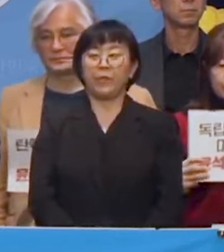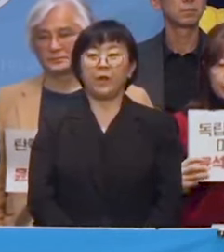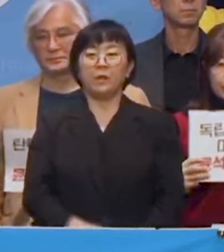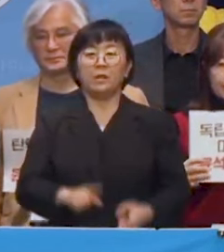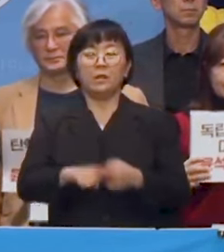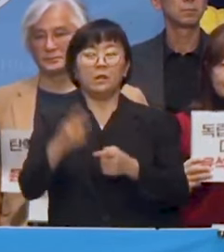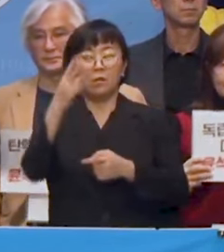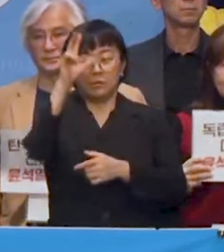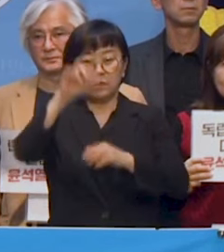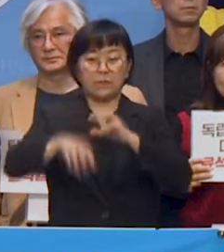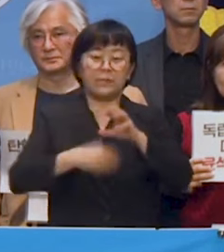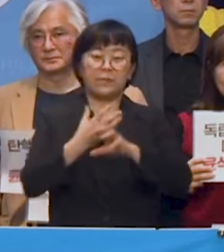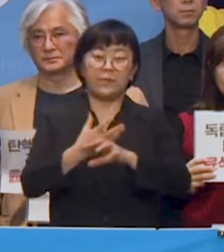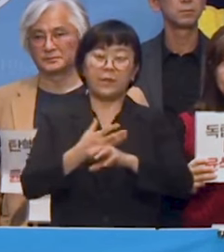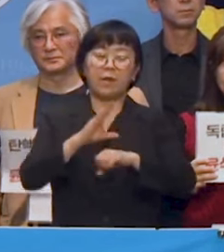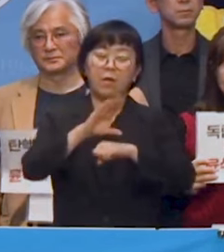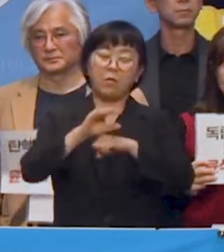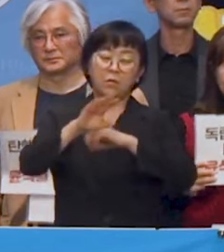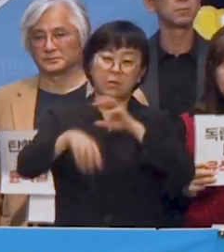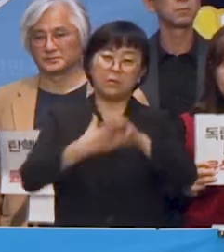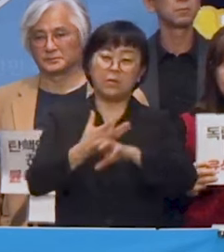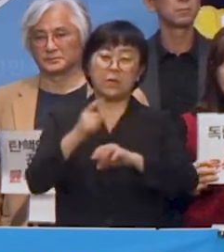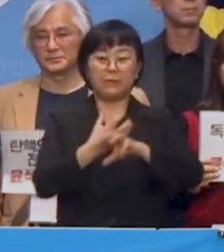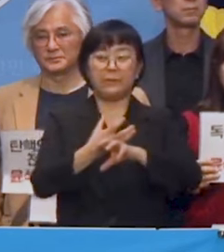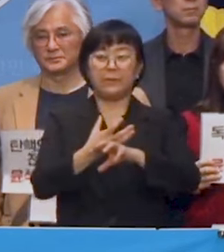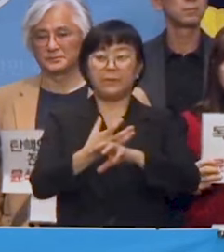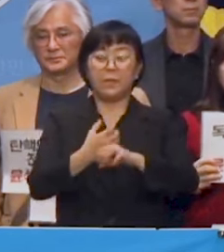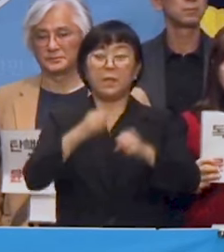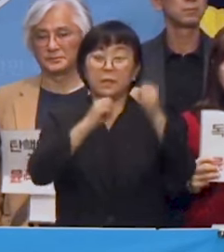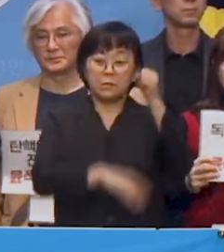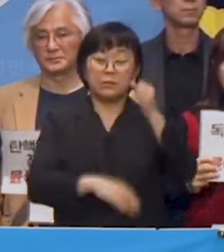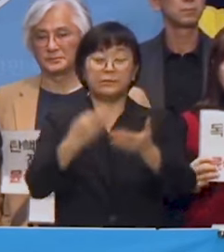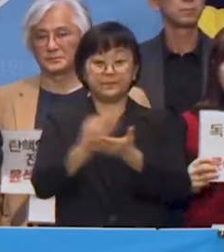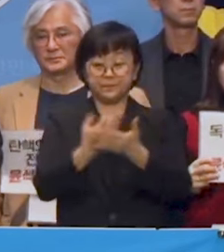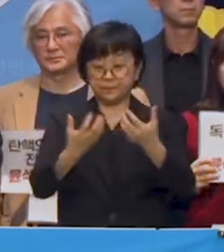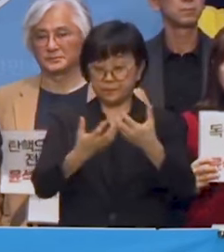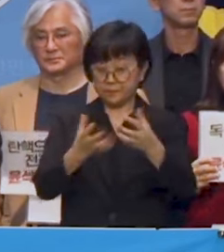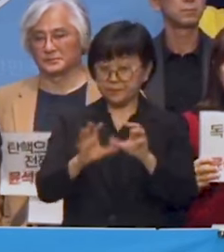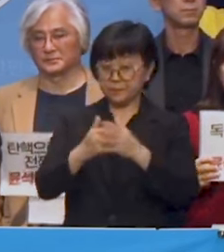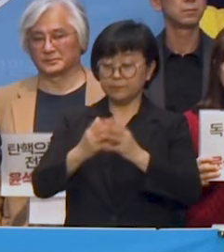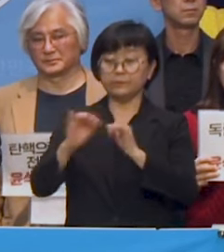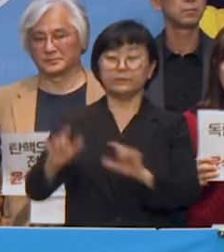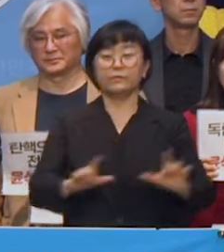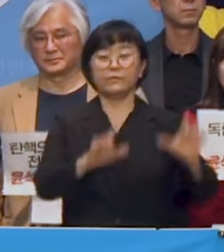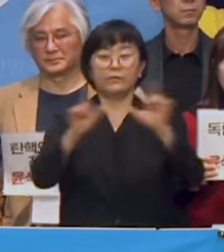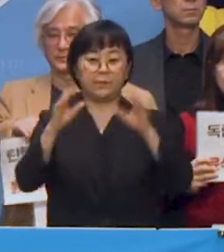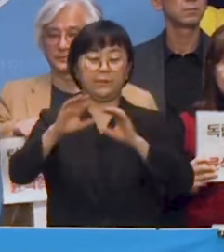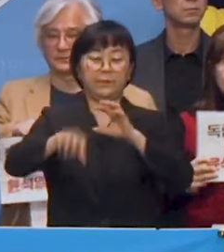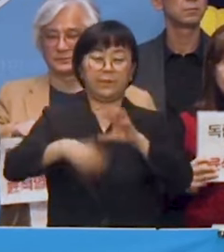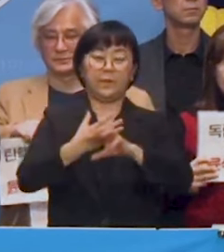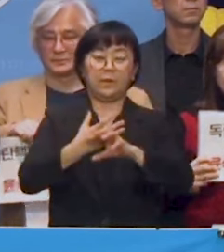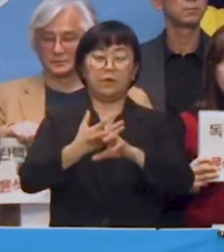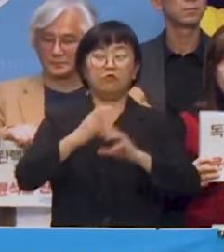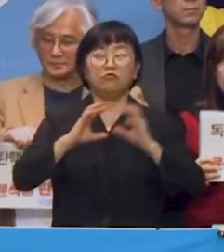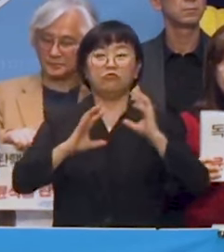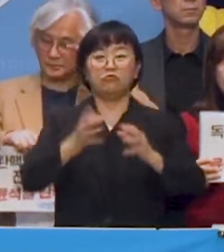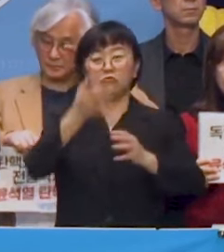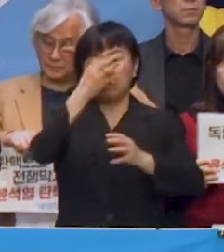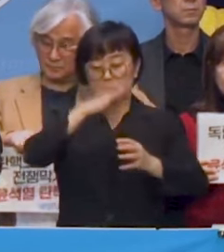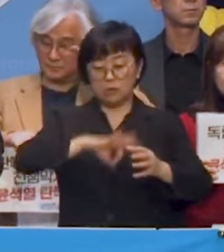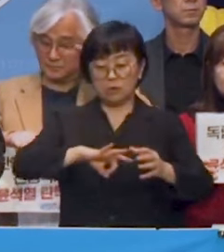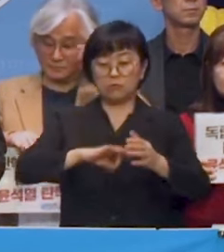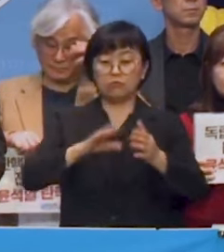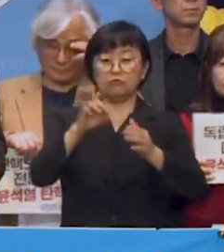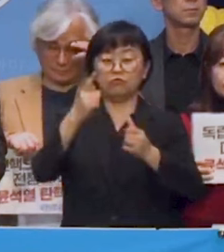적폐청산, 검찰개혁, 언론개혁 등 민주개혁, 기본소득 등 민생 위주의 경제개혁, 국익 우선의 자주